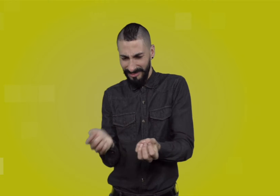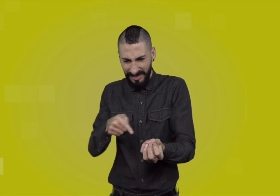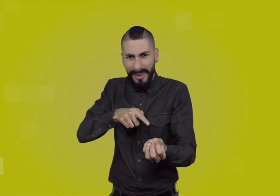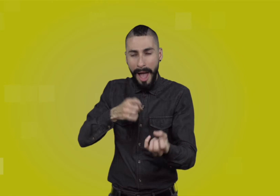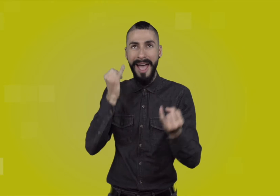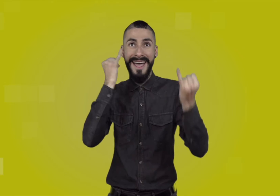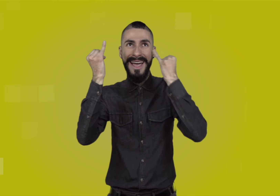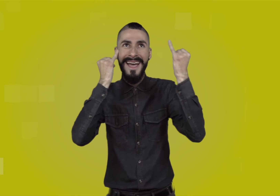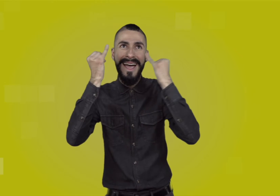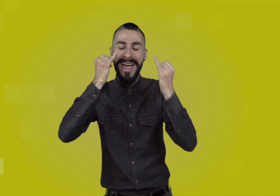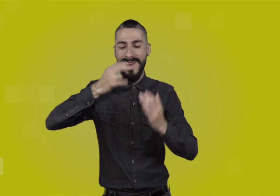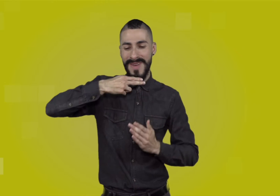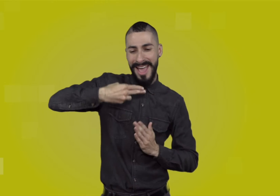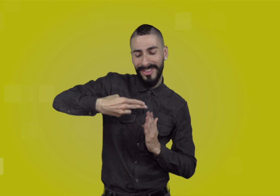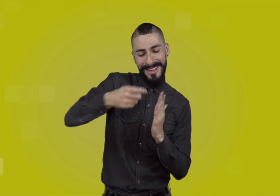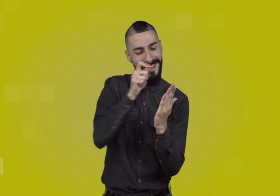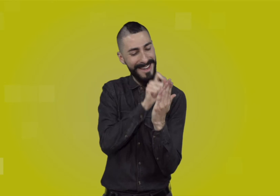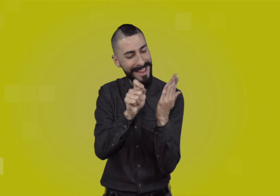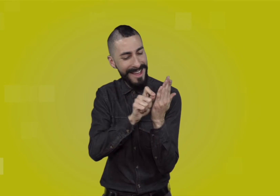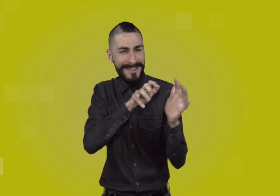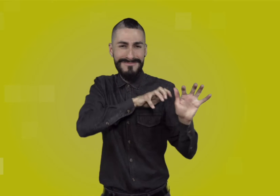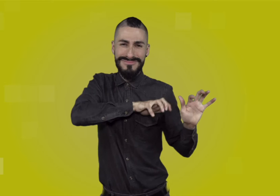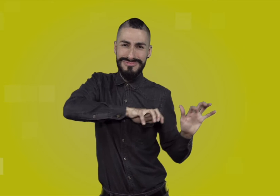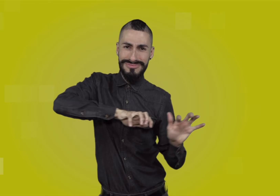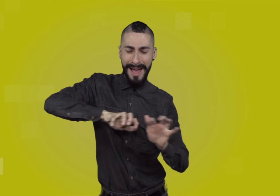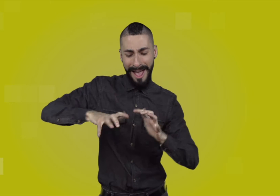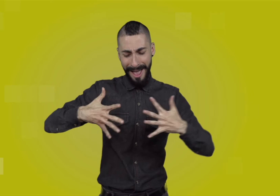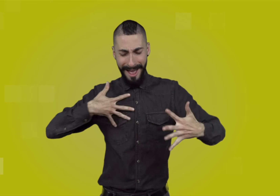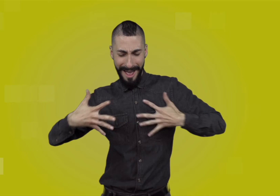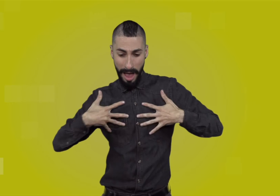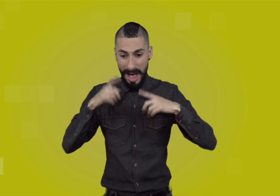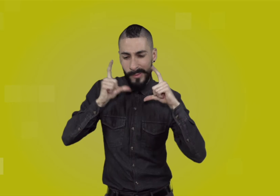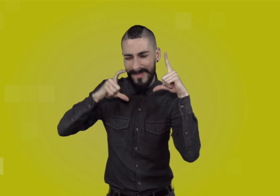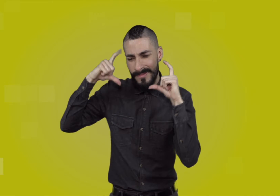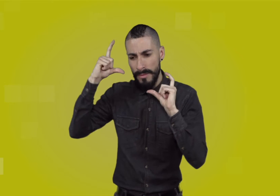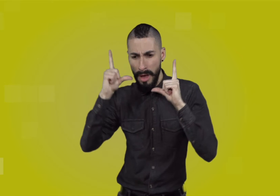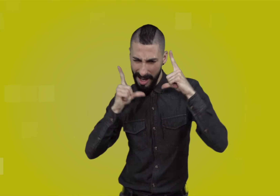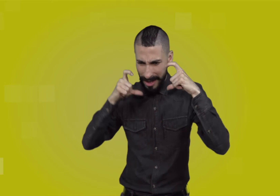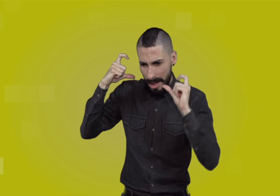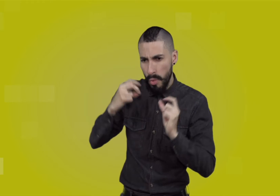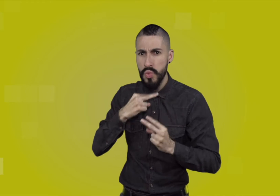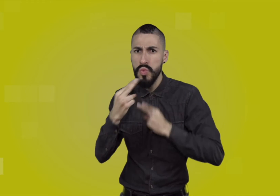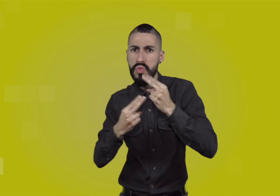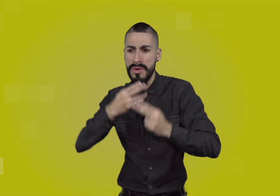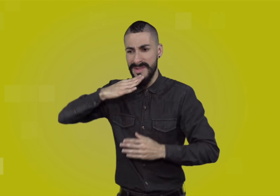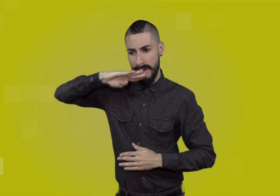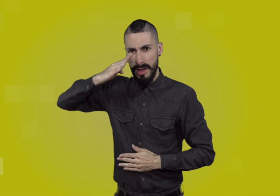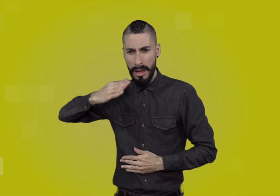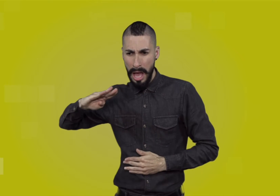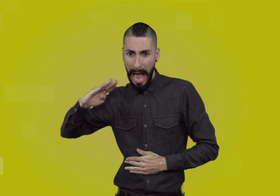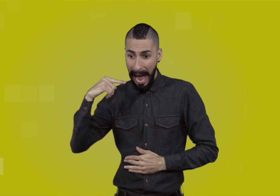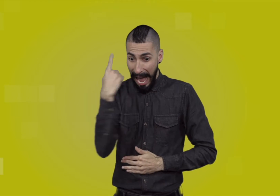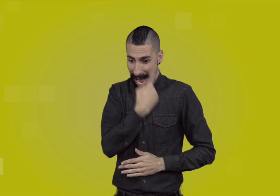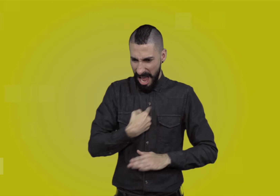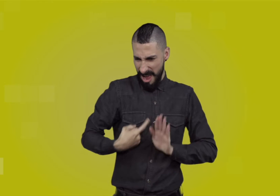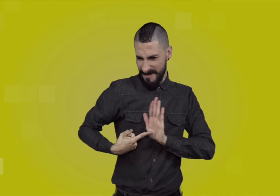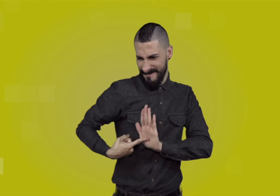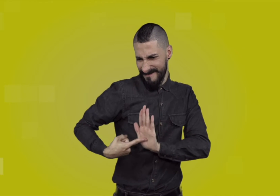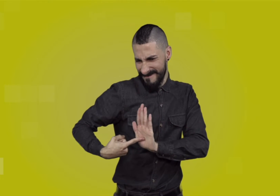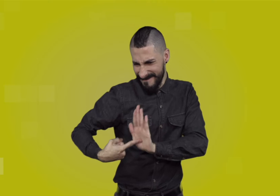deber de la atención de los niños. Es importante que desde temprana edad hagan uso de estrategias como la escritura, la narración,